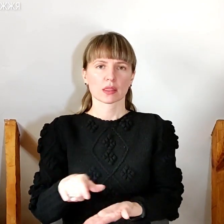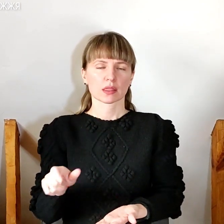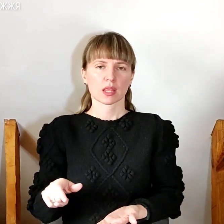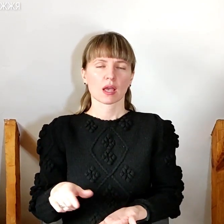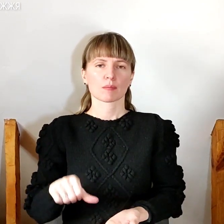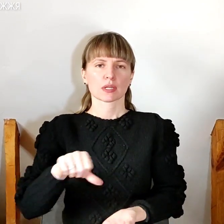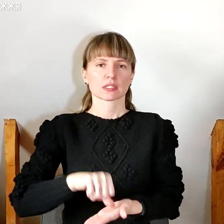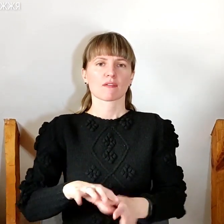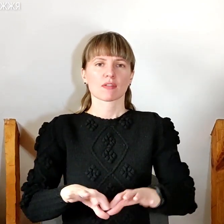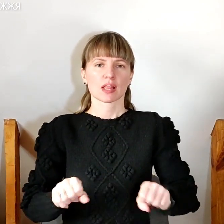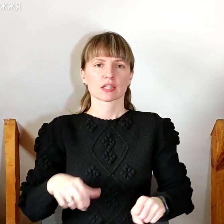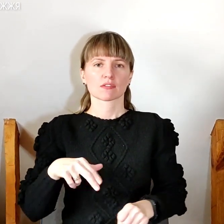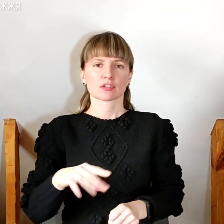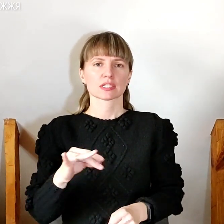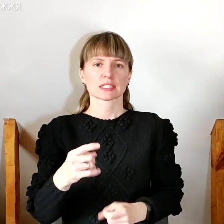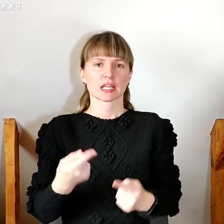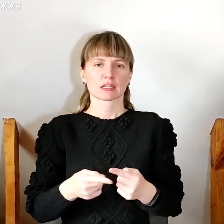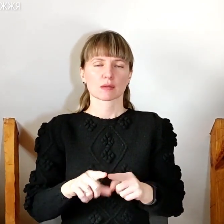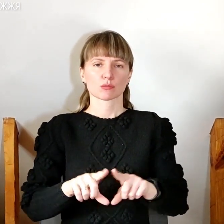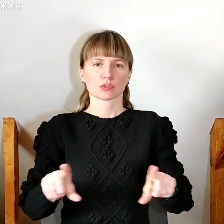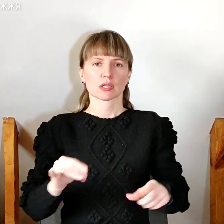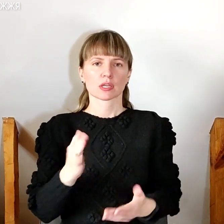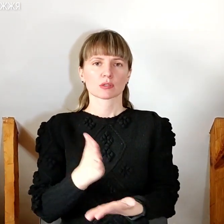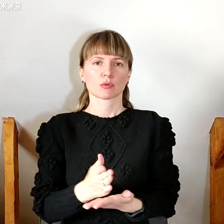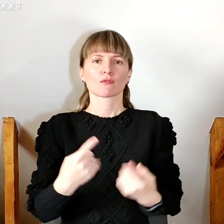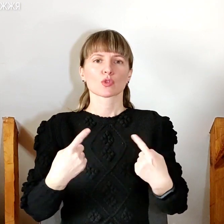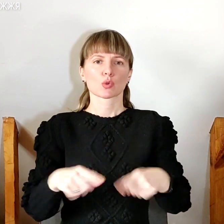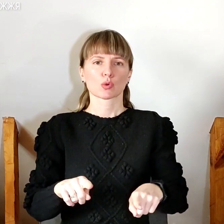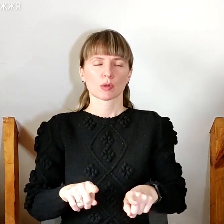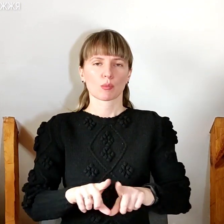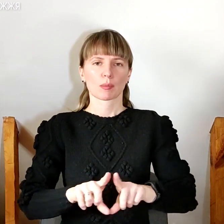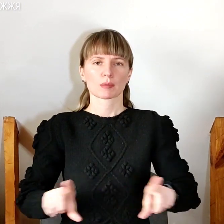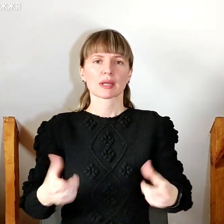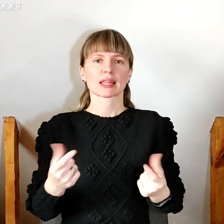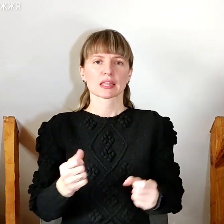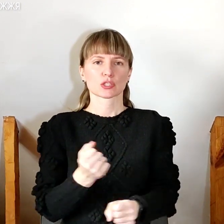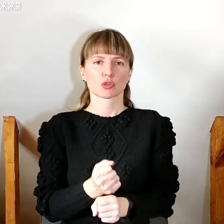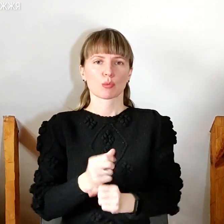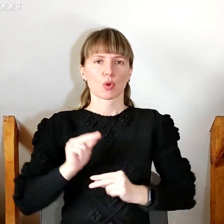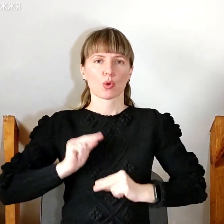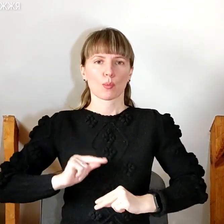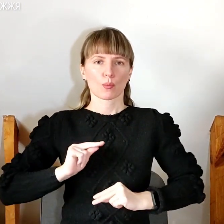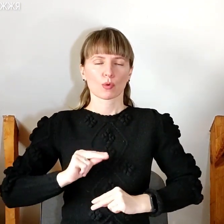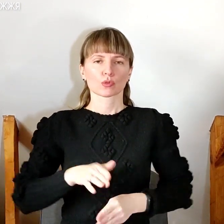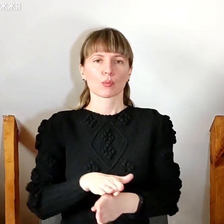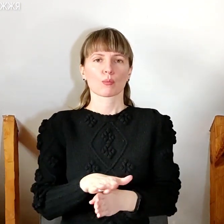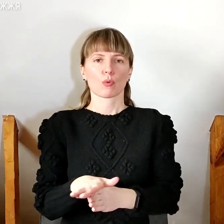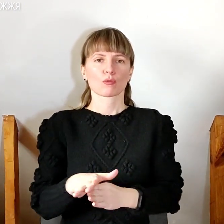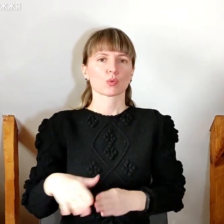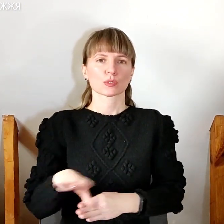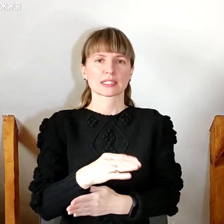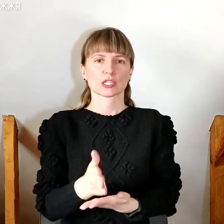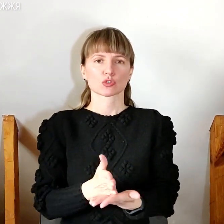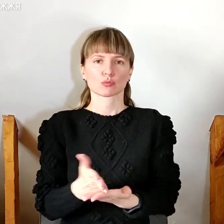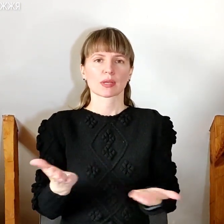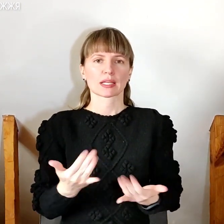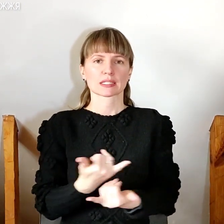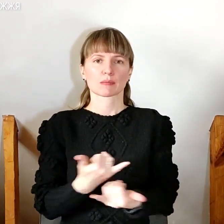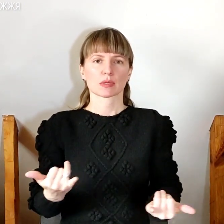та розмістилися в іншому приміщенні, де організували роботу повністю всіх служб, які забезпечують функціонування міста. Служби